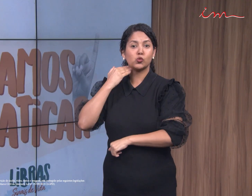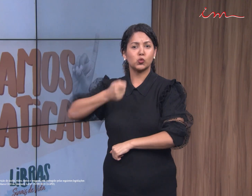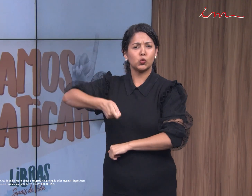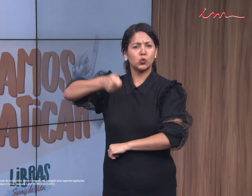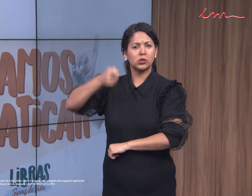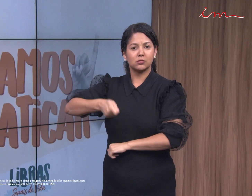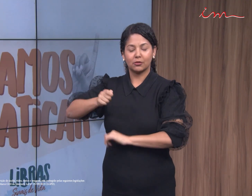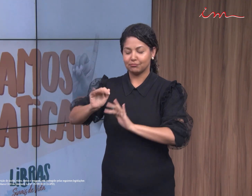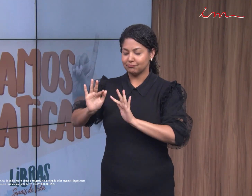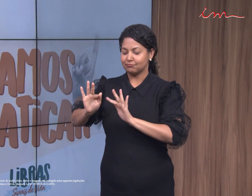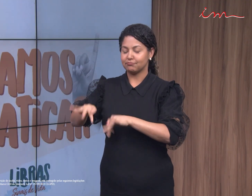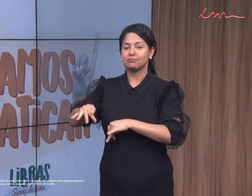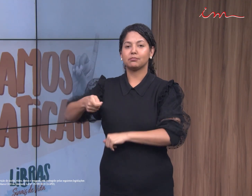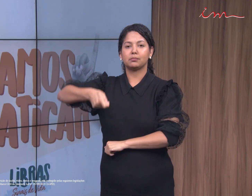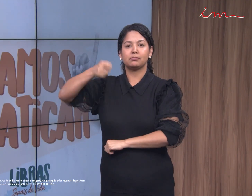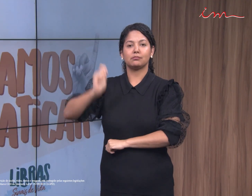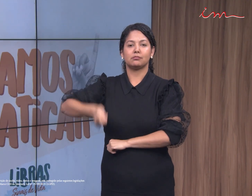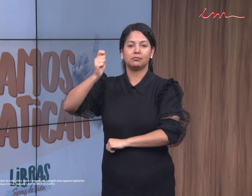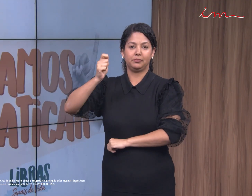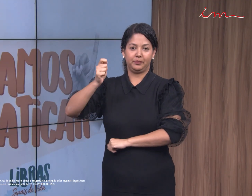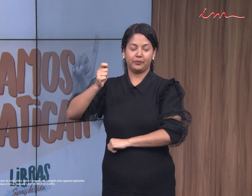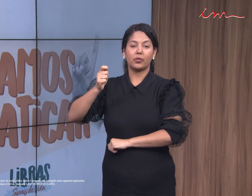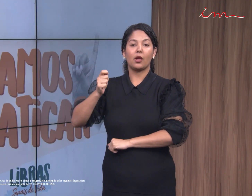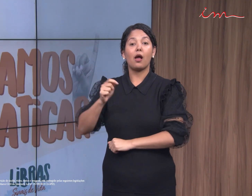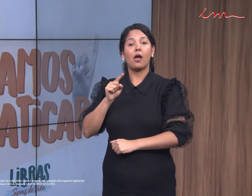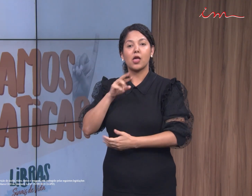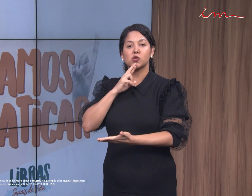até o final, quando o juiz dá ali a sentença.